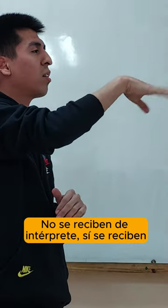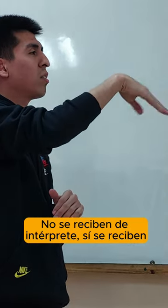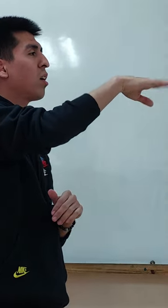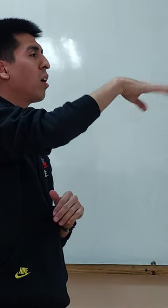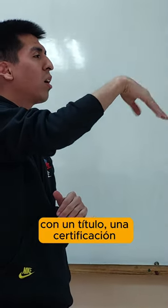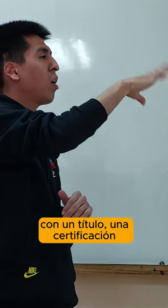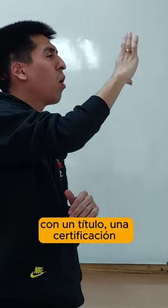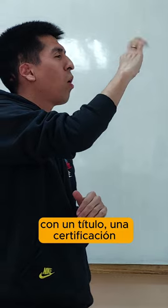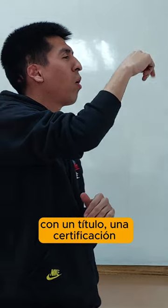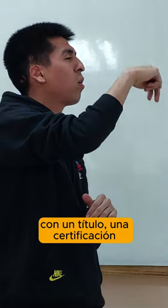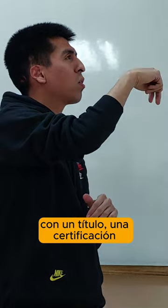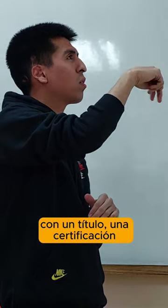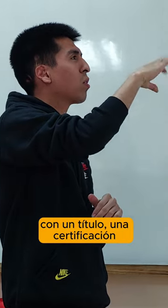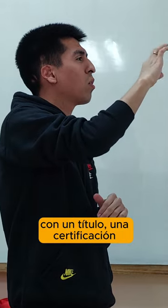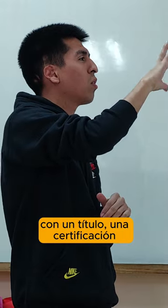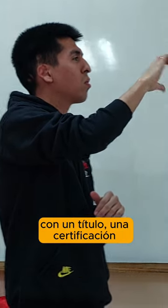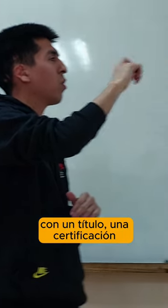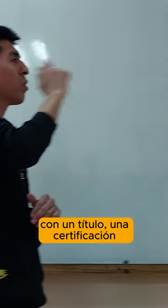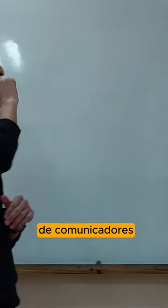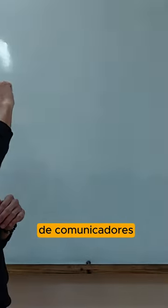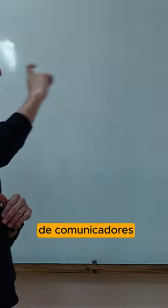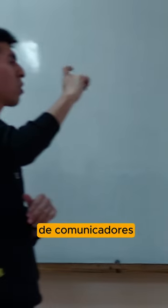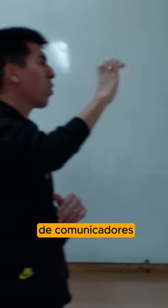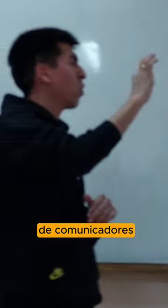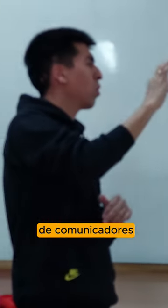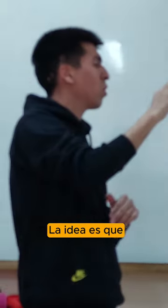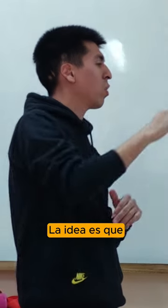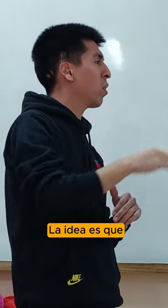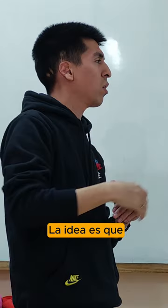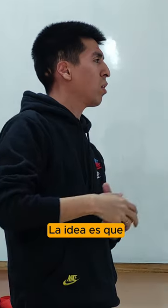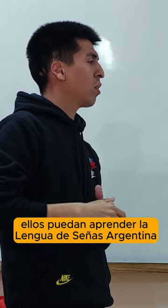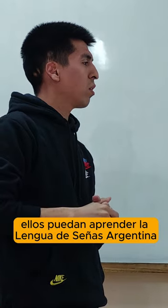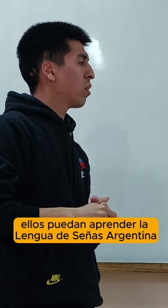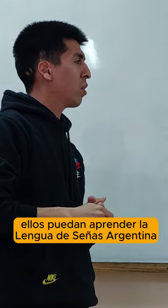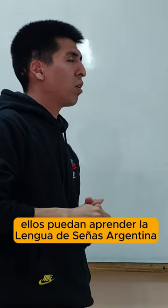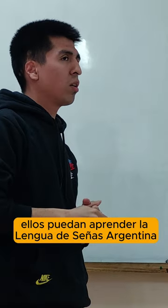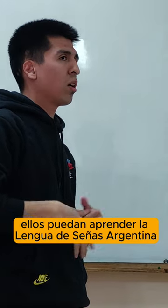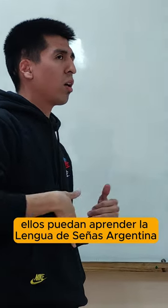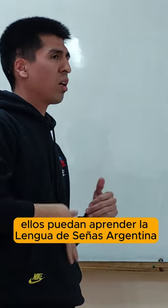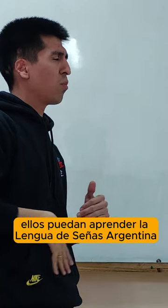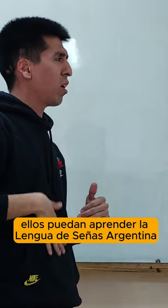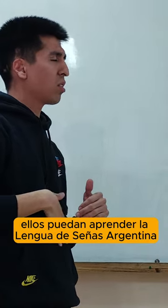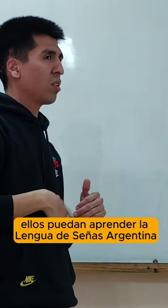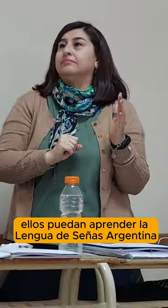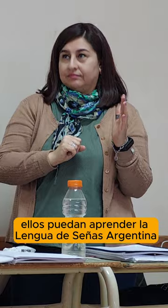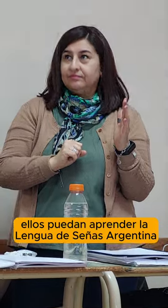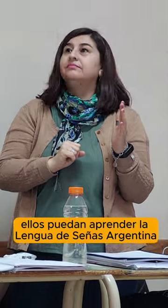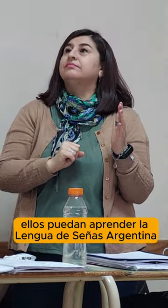reciben con un título o una certificación de comunicadores. La idea es que ellos puedan aprender la lengua de señas argentina